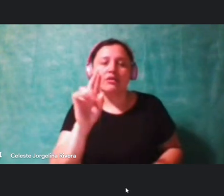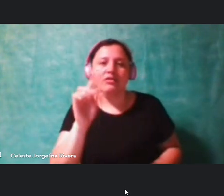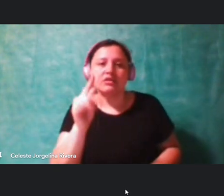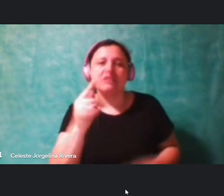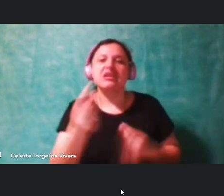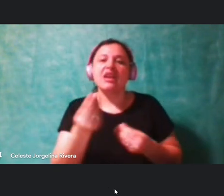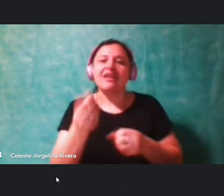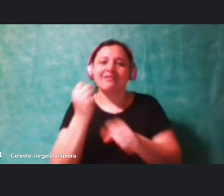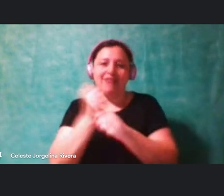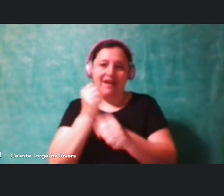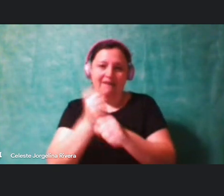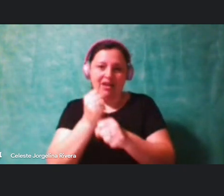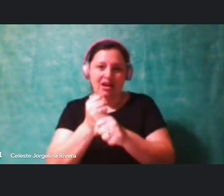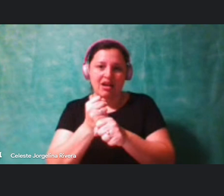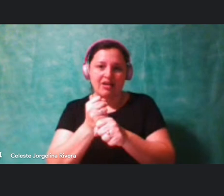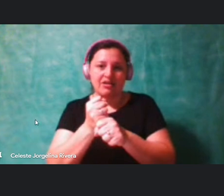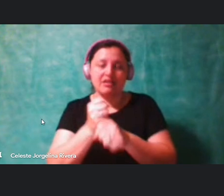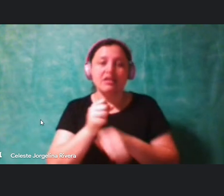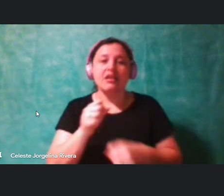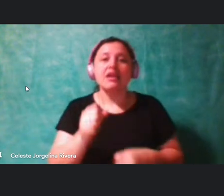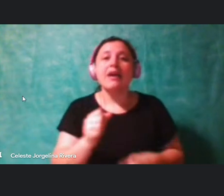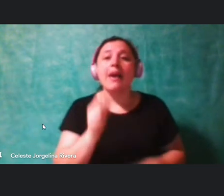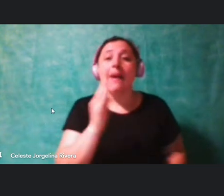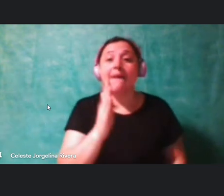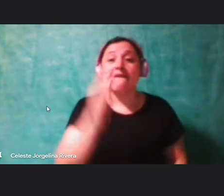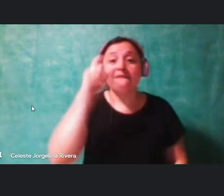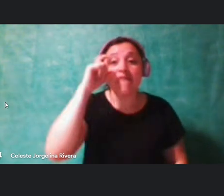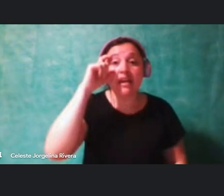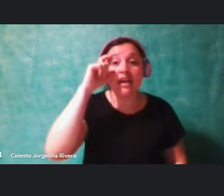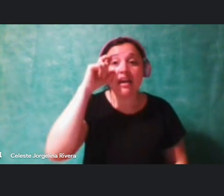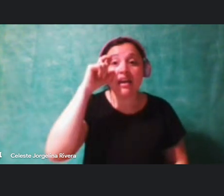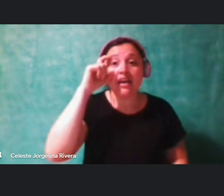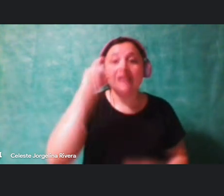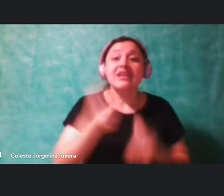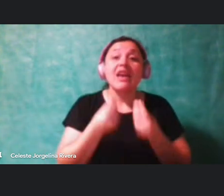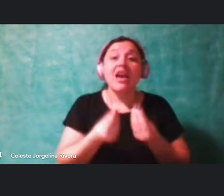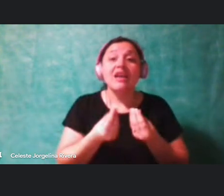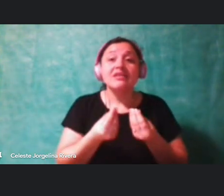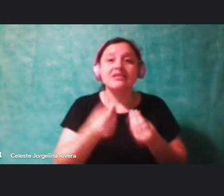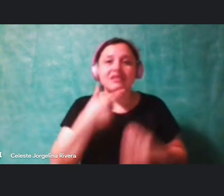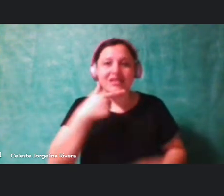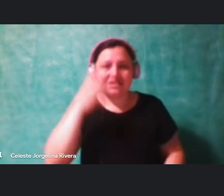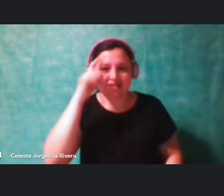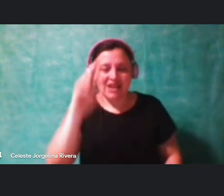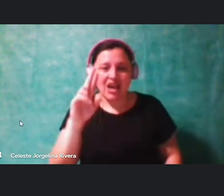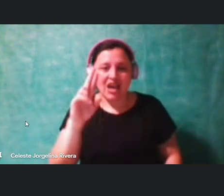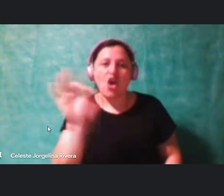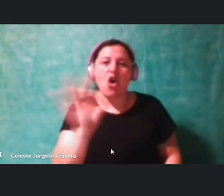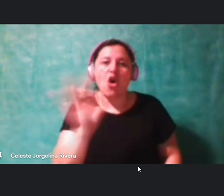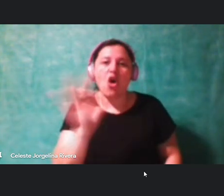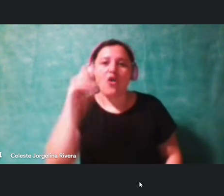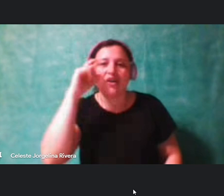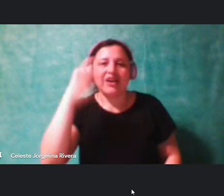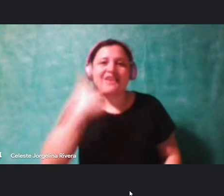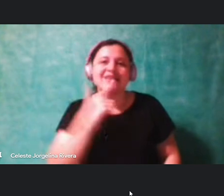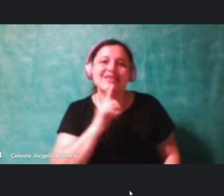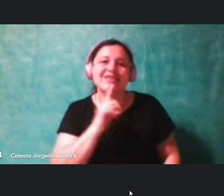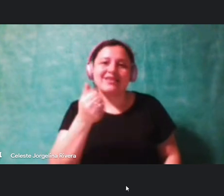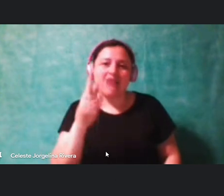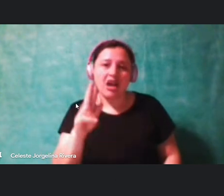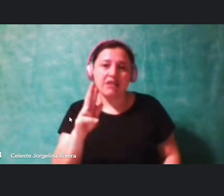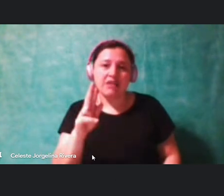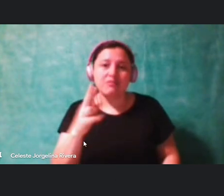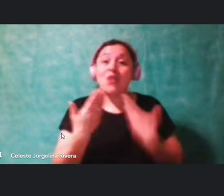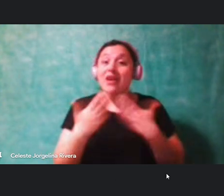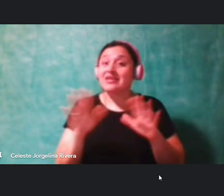ser o estar. Claro, el verbo to be puede ser verbo principal, puede tener un auxiliar adelante, ¿sí? Pero